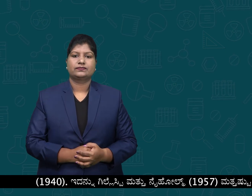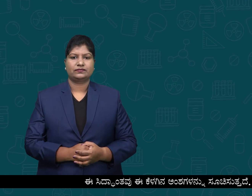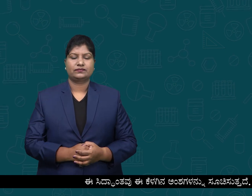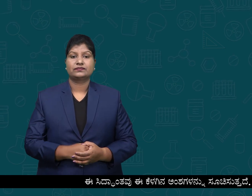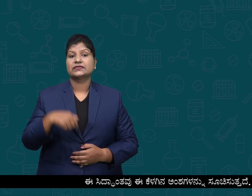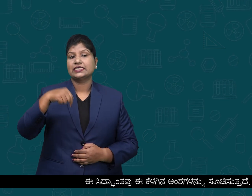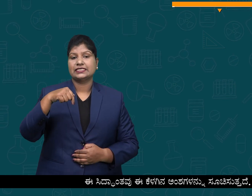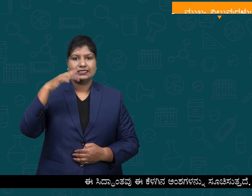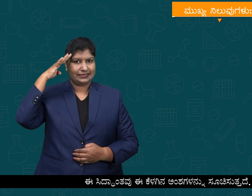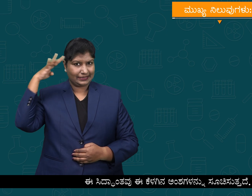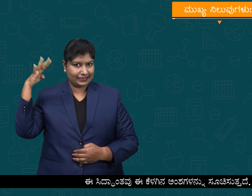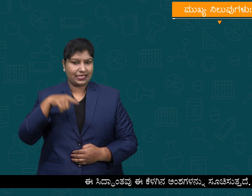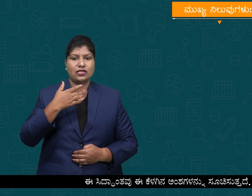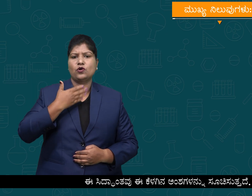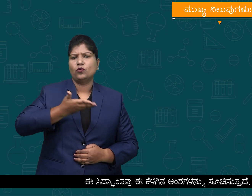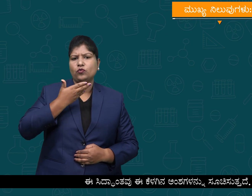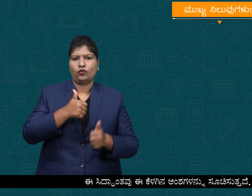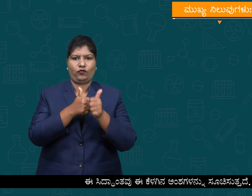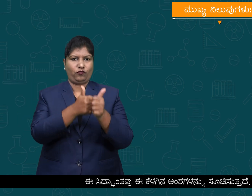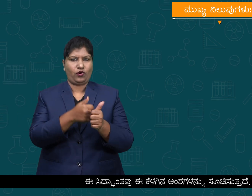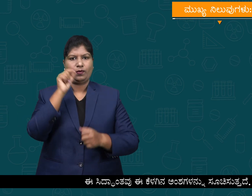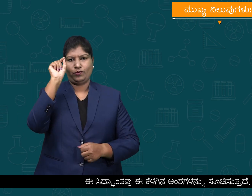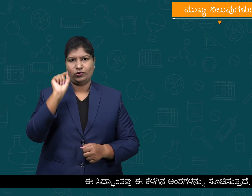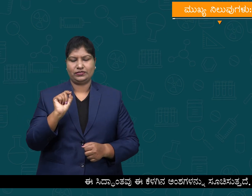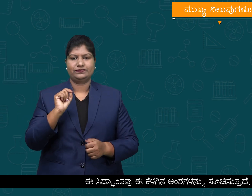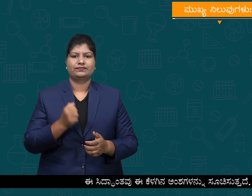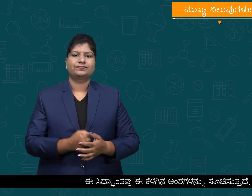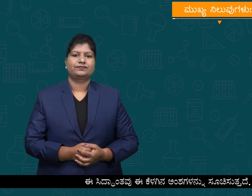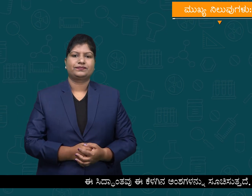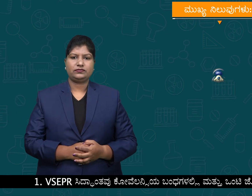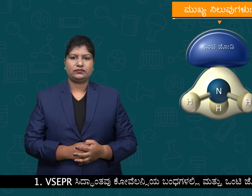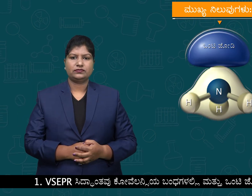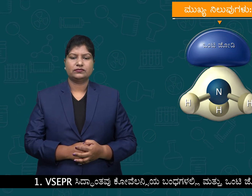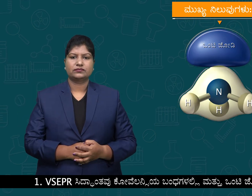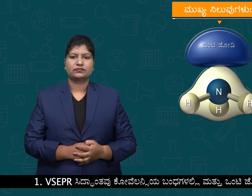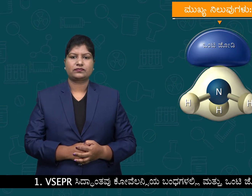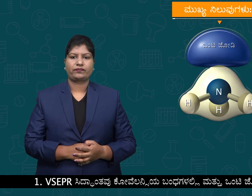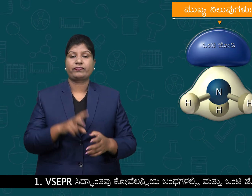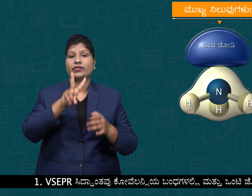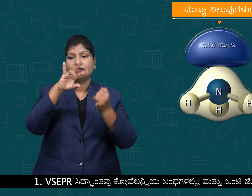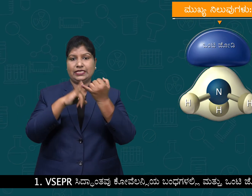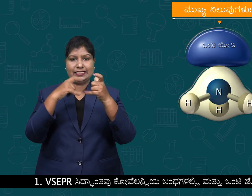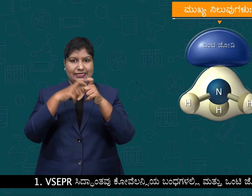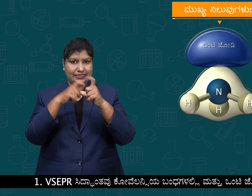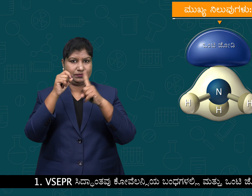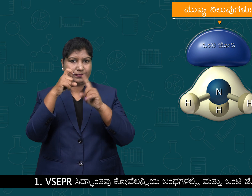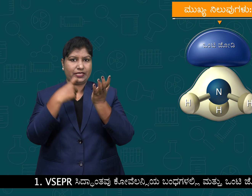ಈ ಸಿದ್ಧಾಂತವು ಈ ಕೆಳಗಿನ ಅಂಶಗಳನ್ನು ಸೂಚಿಸುತ್ತದೆ. 1. VSEPR